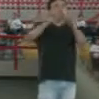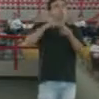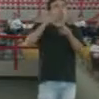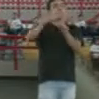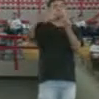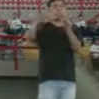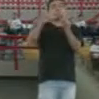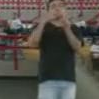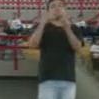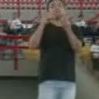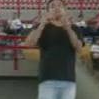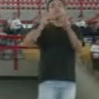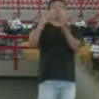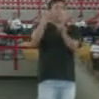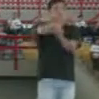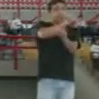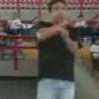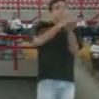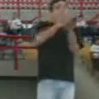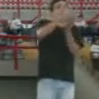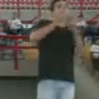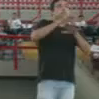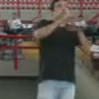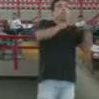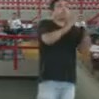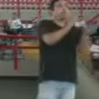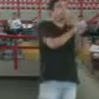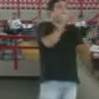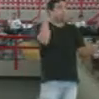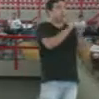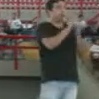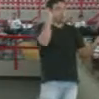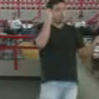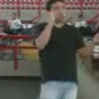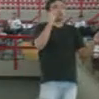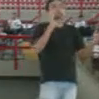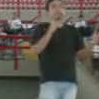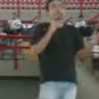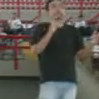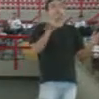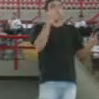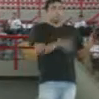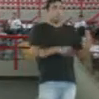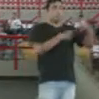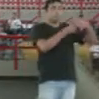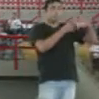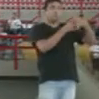século. Depois disso começam os movimentos abolicionistas e republicanos,